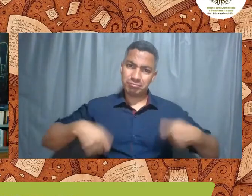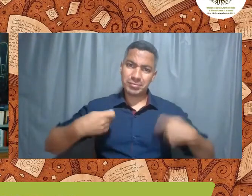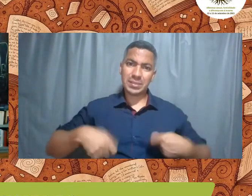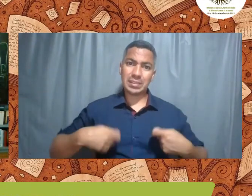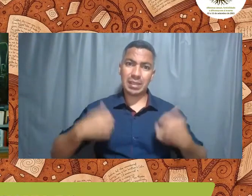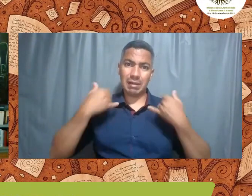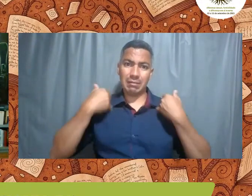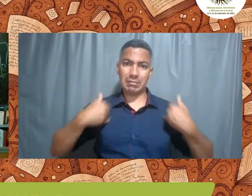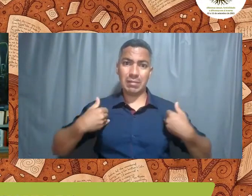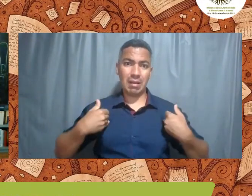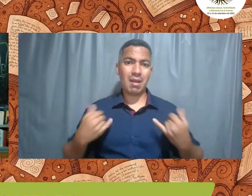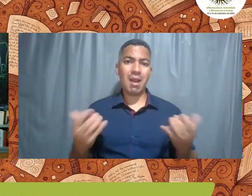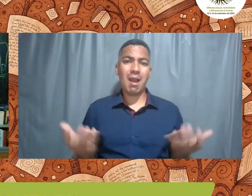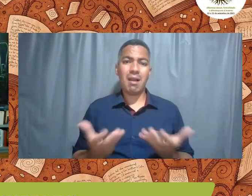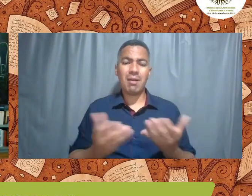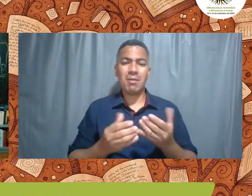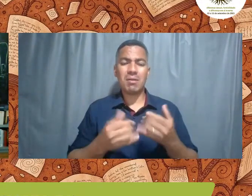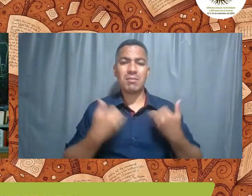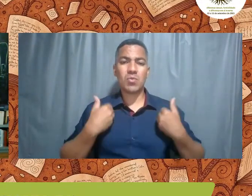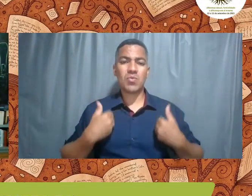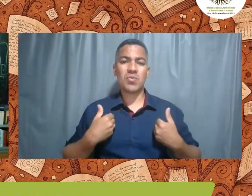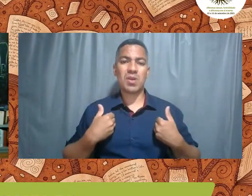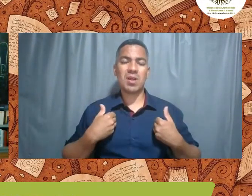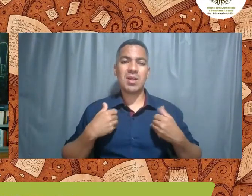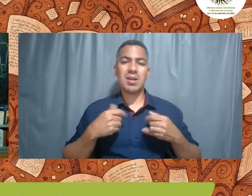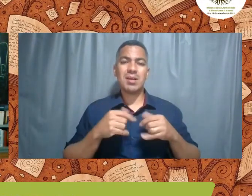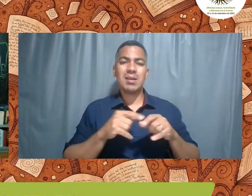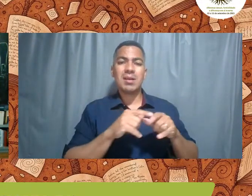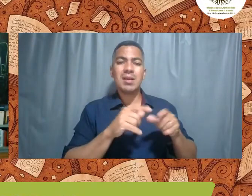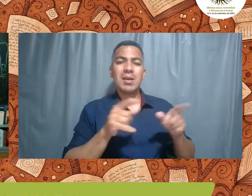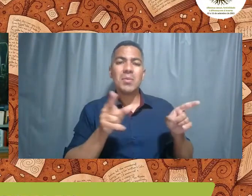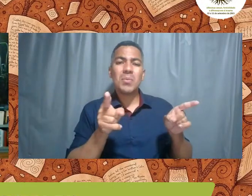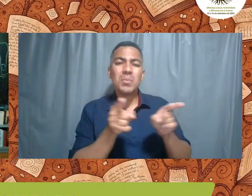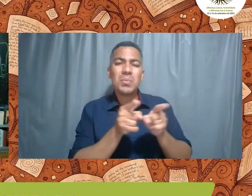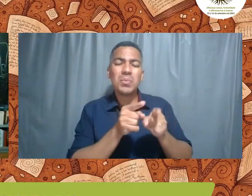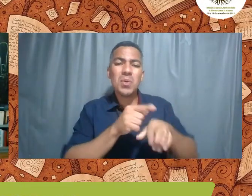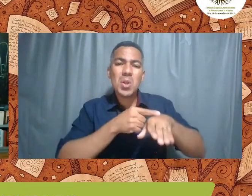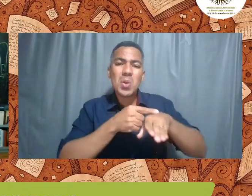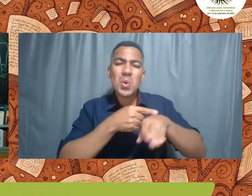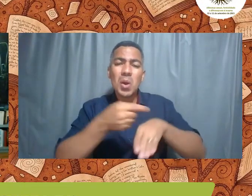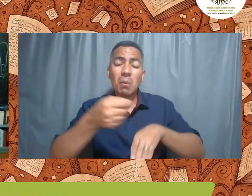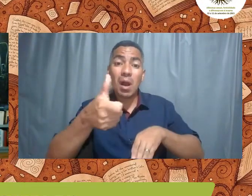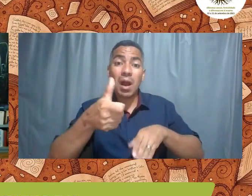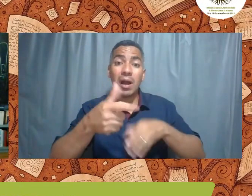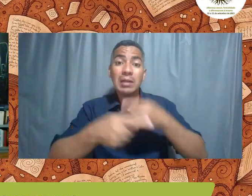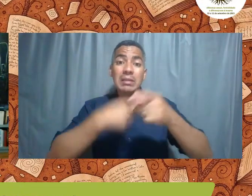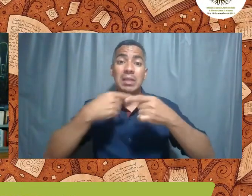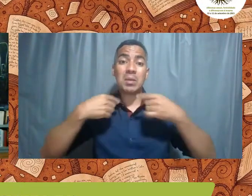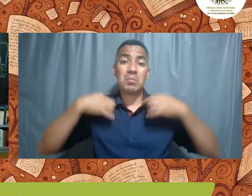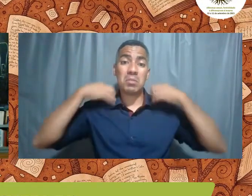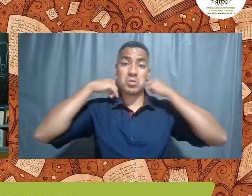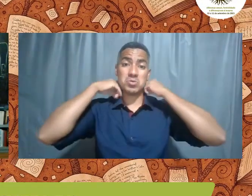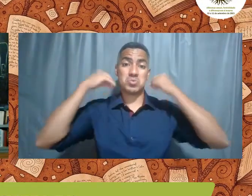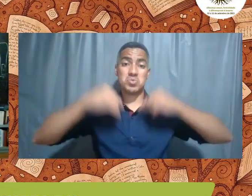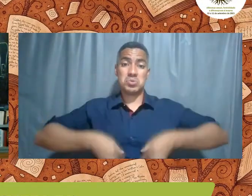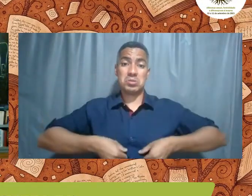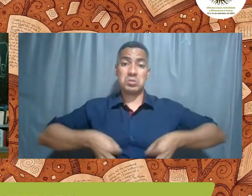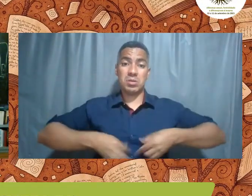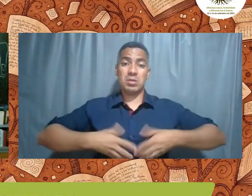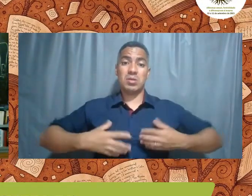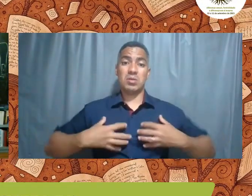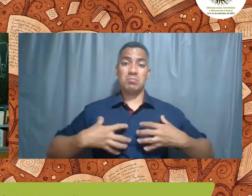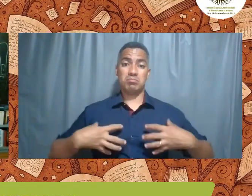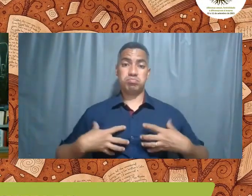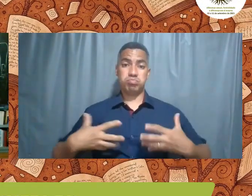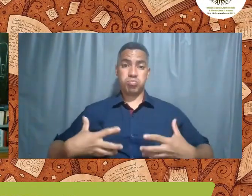moda do topless, né? Quer dizer, de você ir à praia sem ter o sutiã recobrindo os